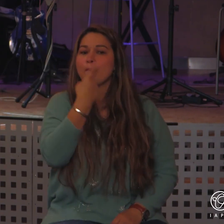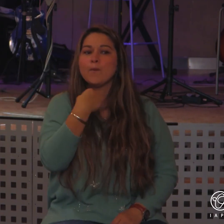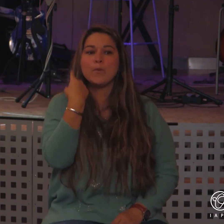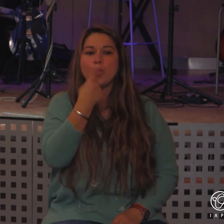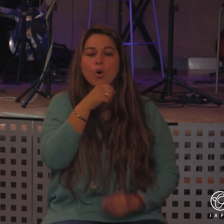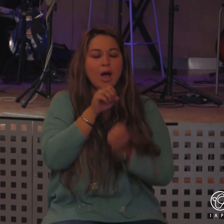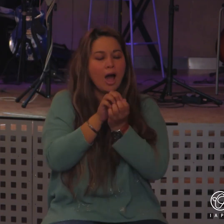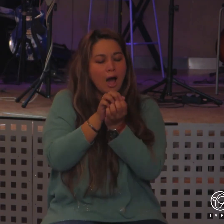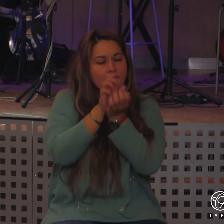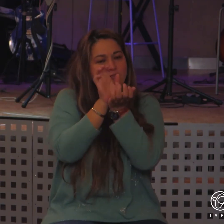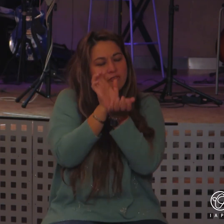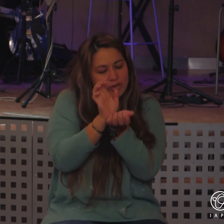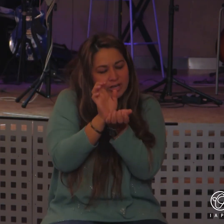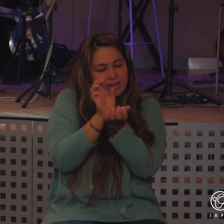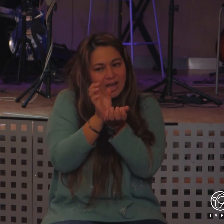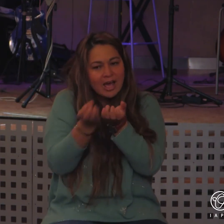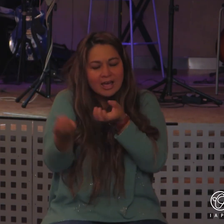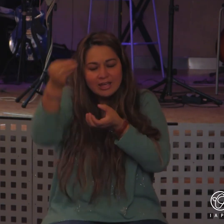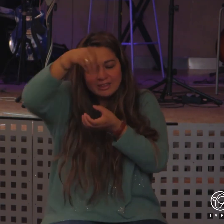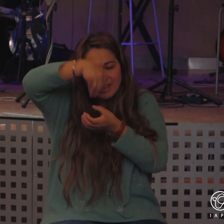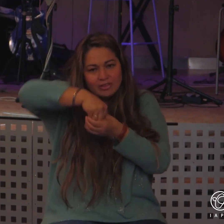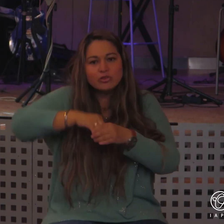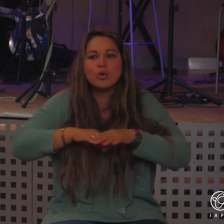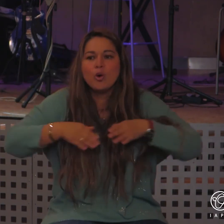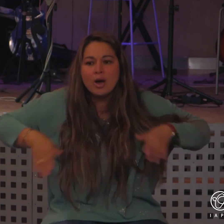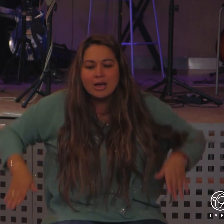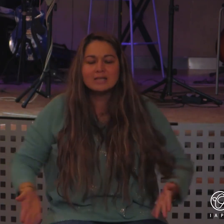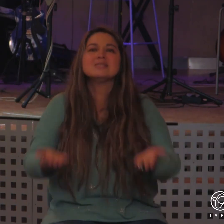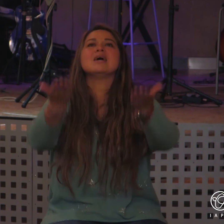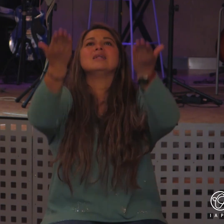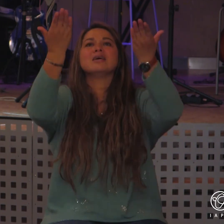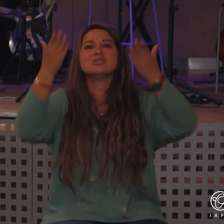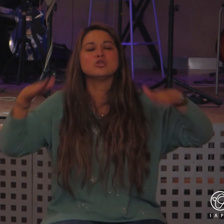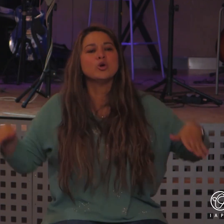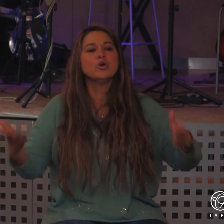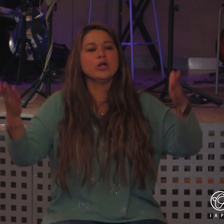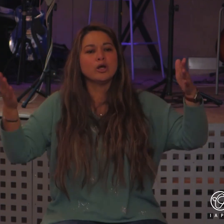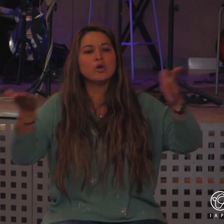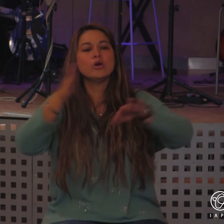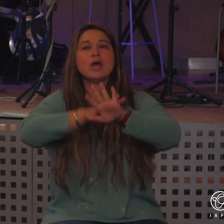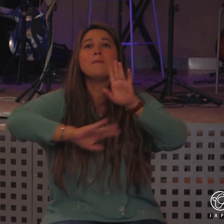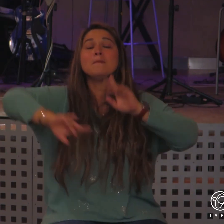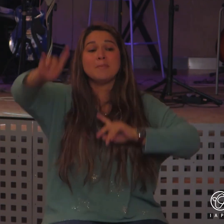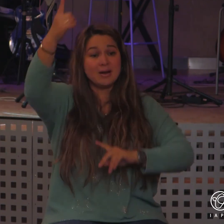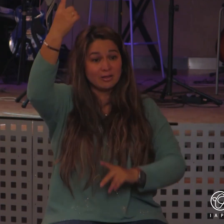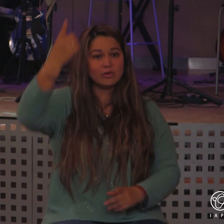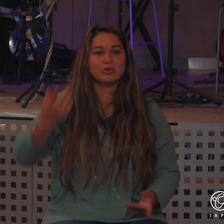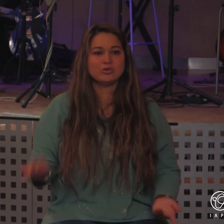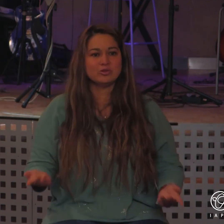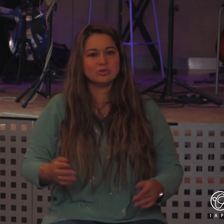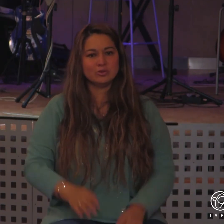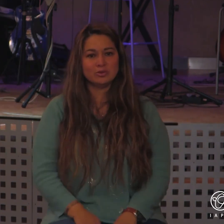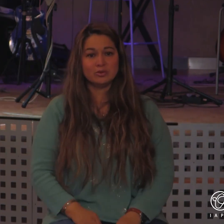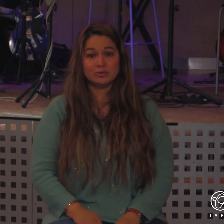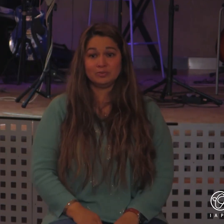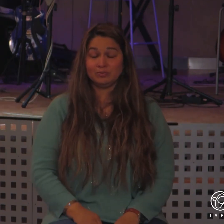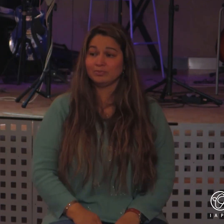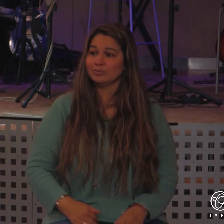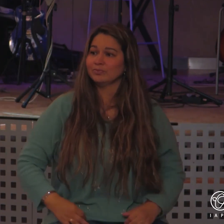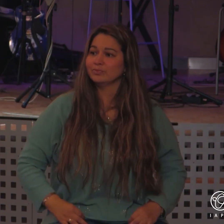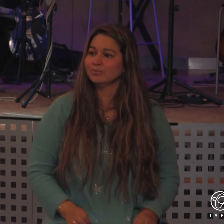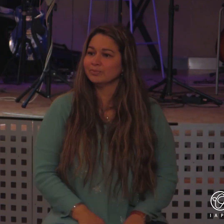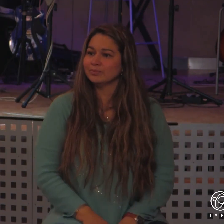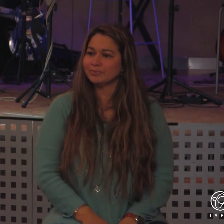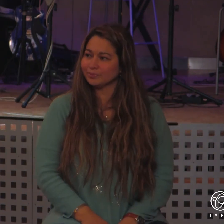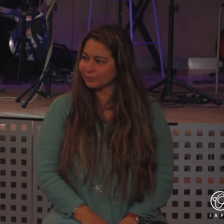de alabanza, de exaltación, de honor y de gloria. Créeme, hay una manera interesante, y no digo que yo lo haya conseguido,